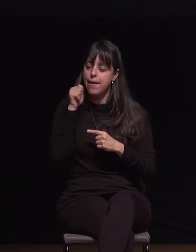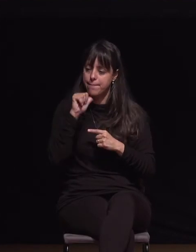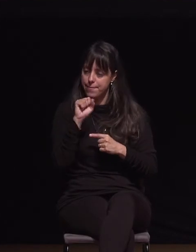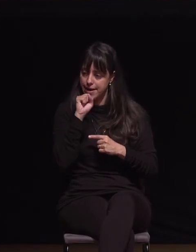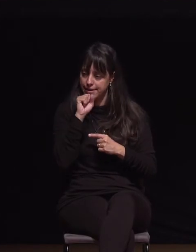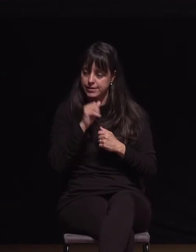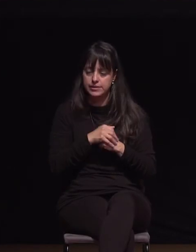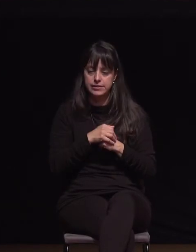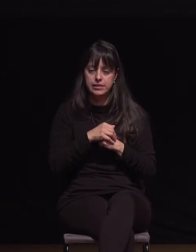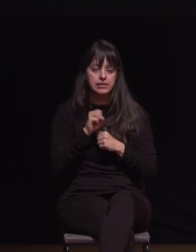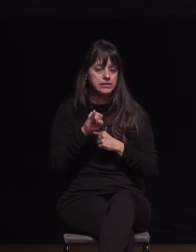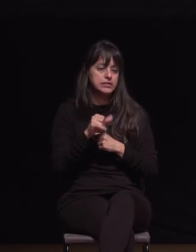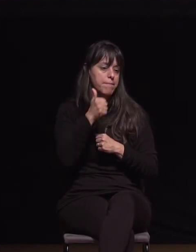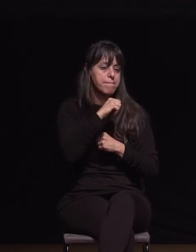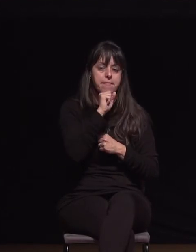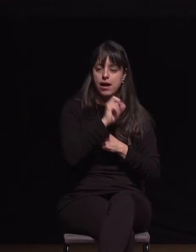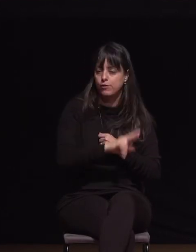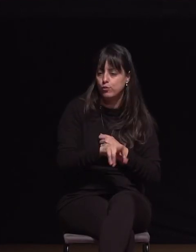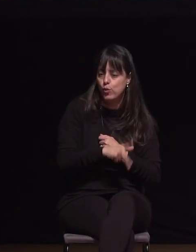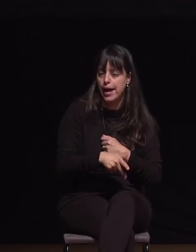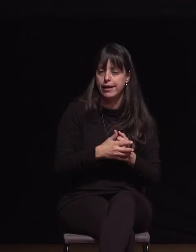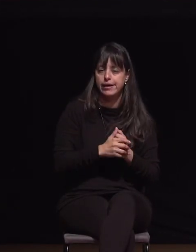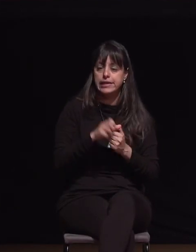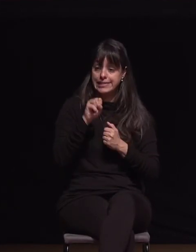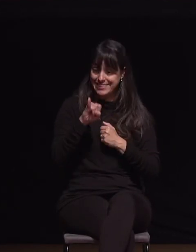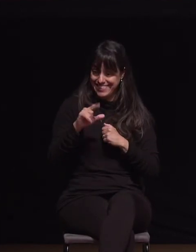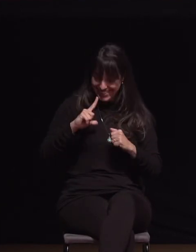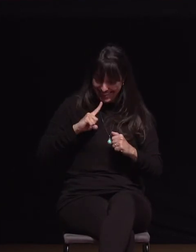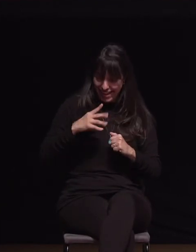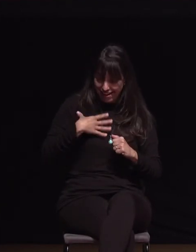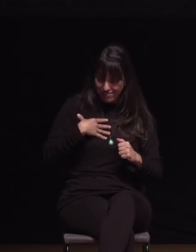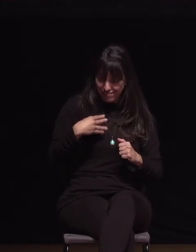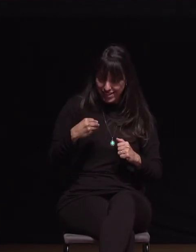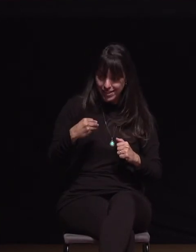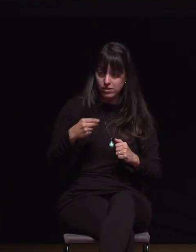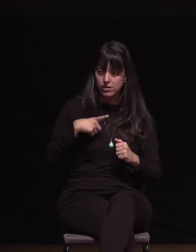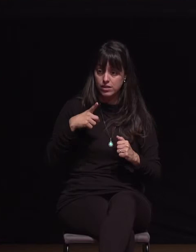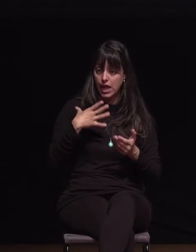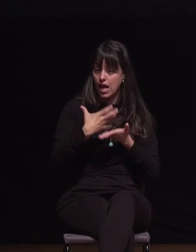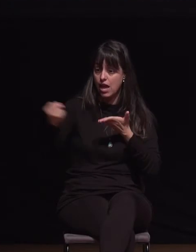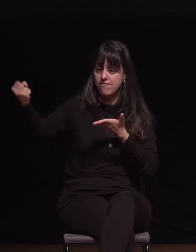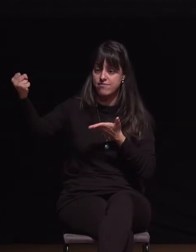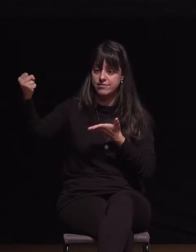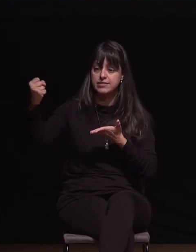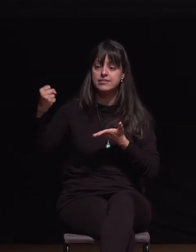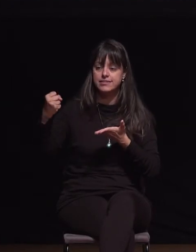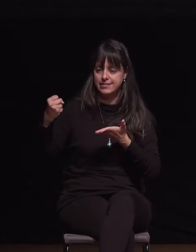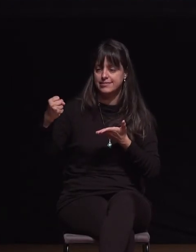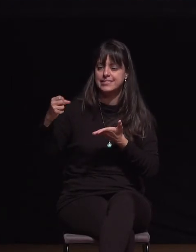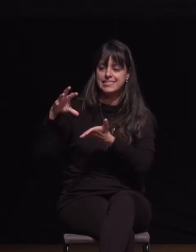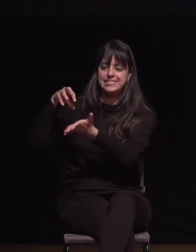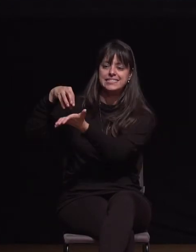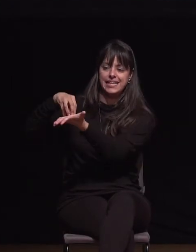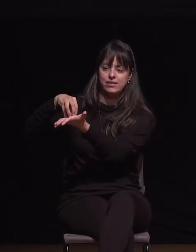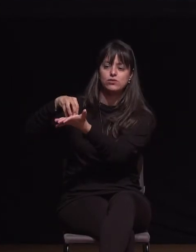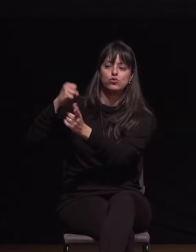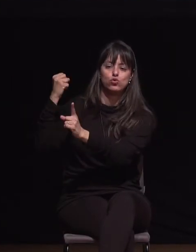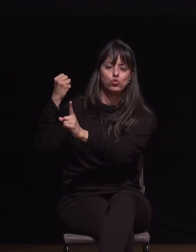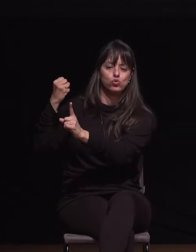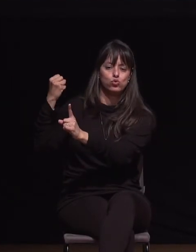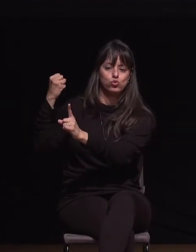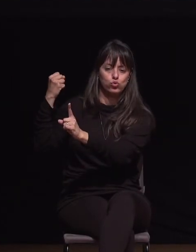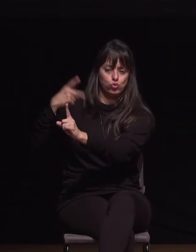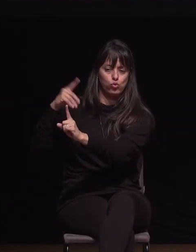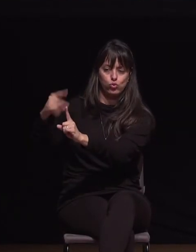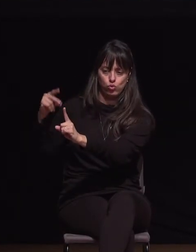E principalmente quando você tem seus filhos sequestrados, levados para um centro de tortura e de